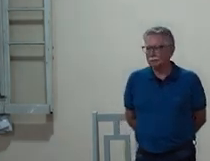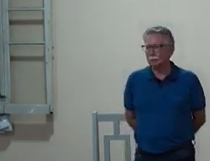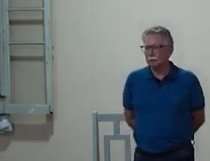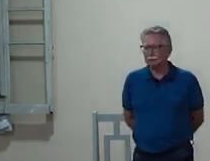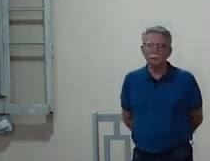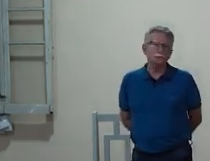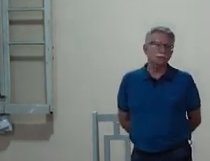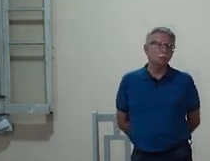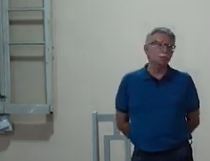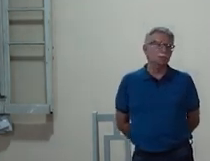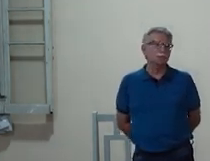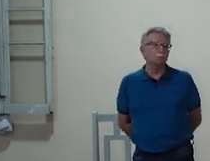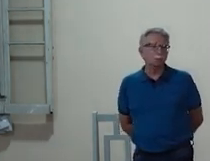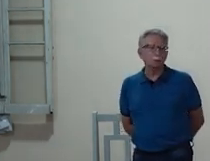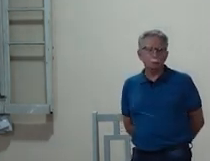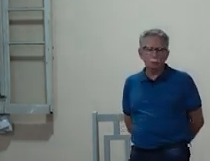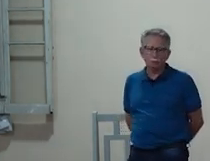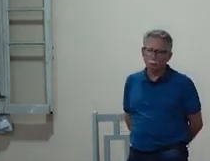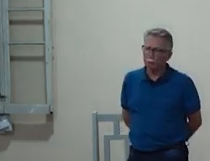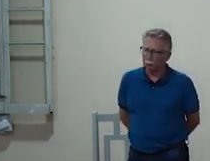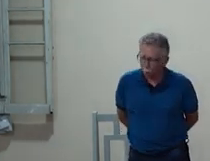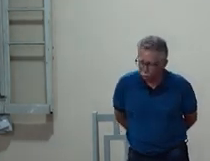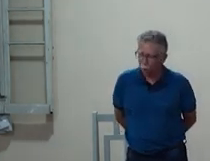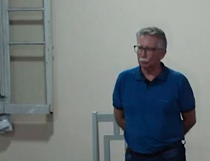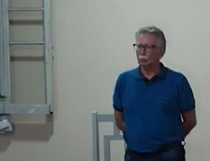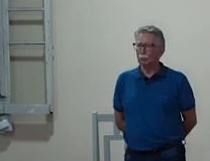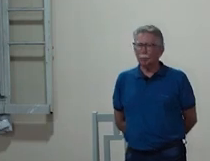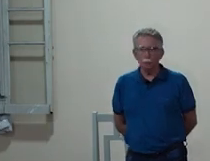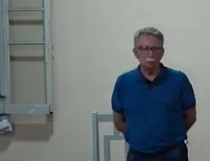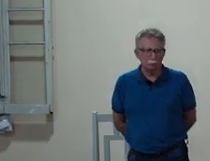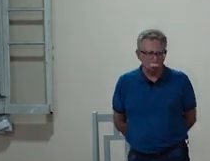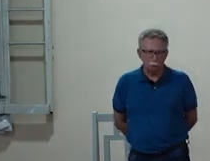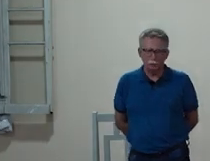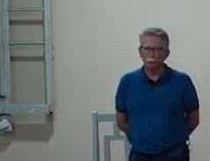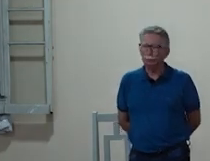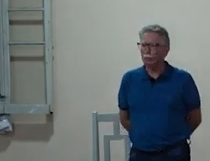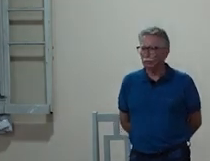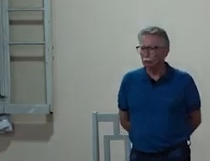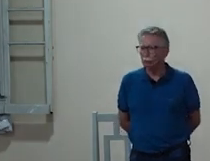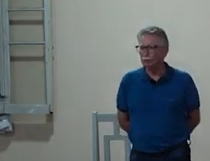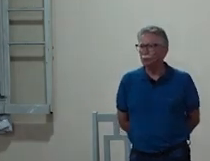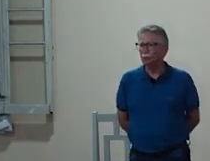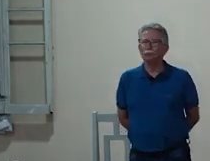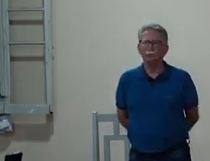agradece a presença e convida para o próximo encontro. Uma boa noite.